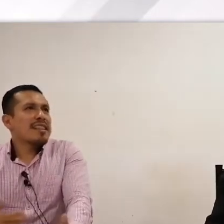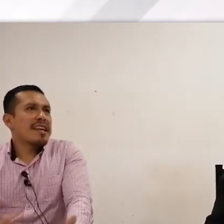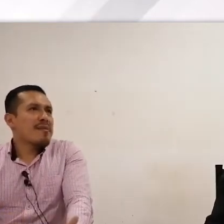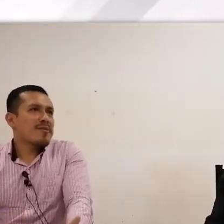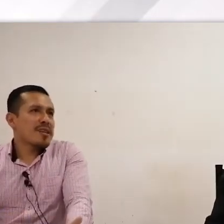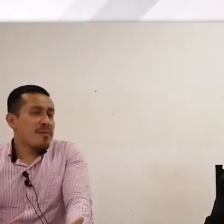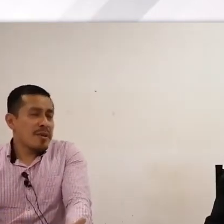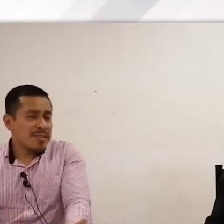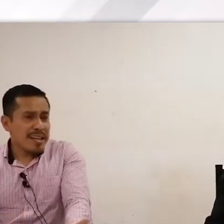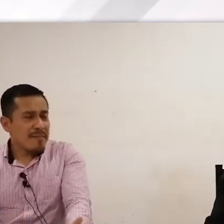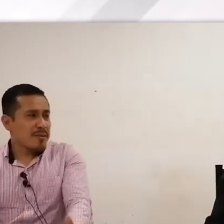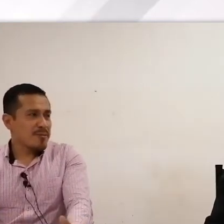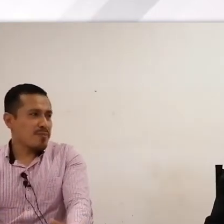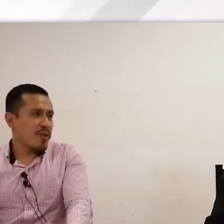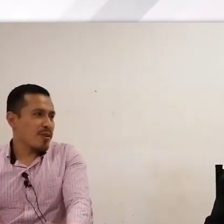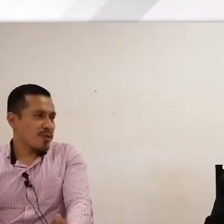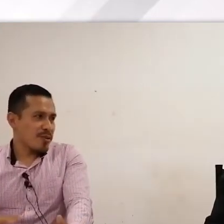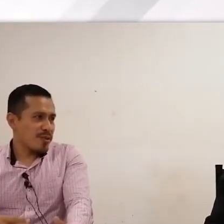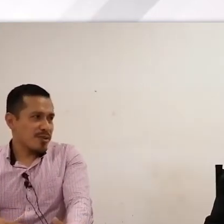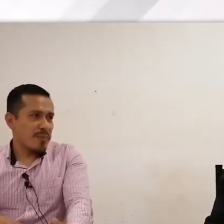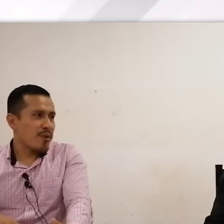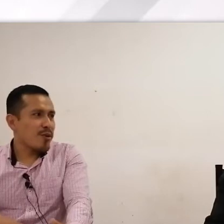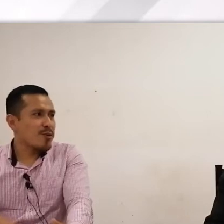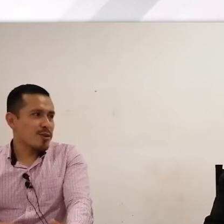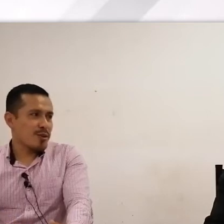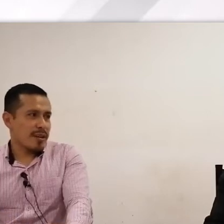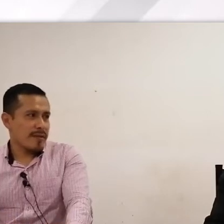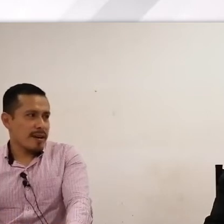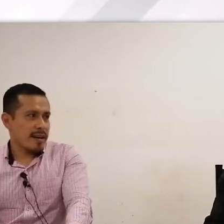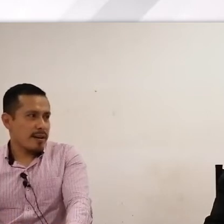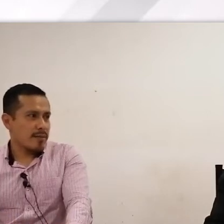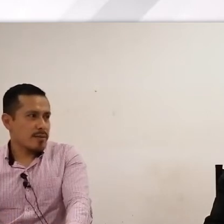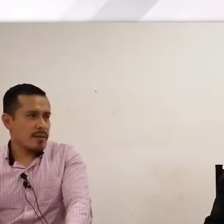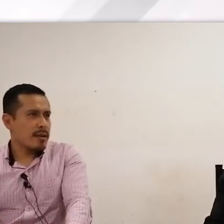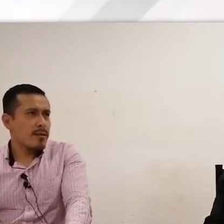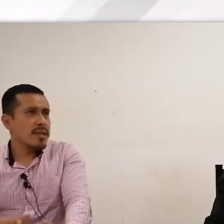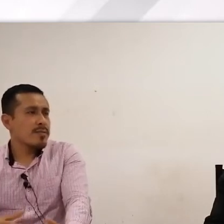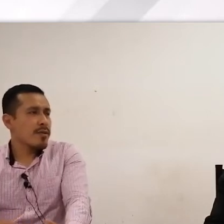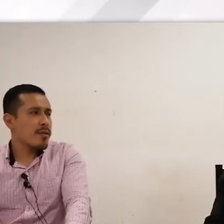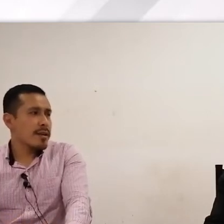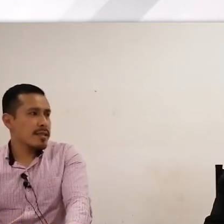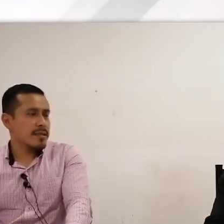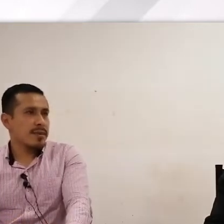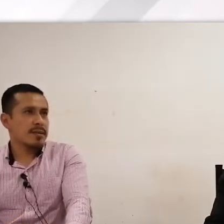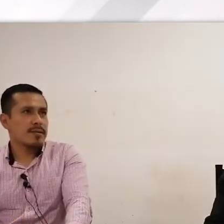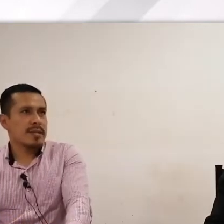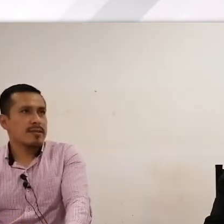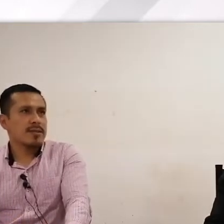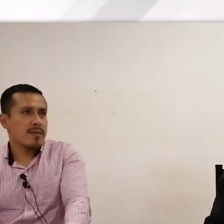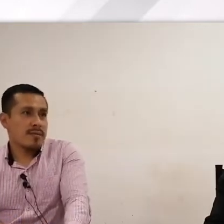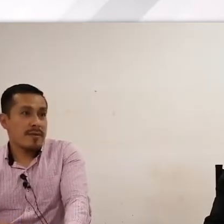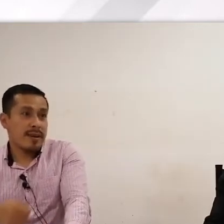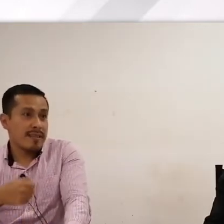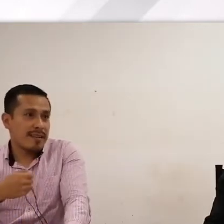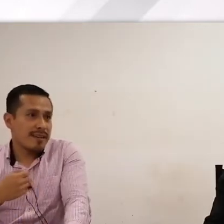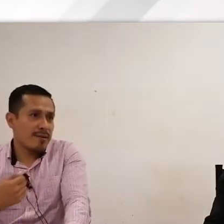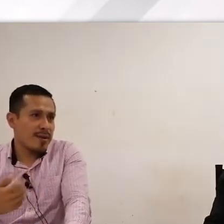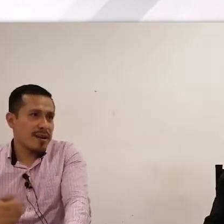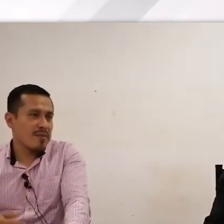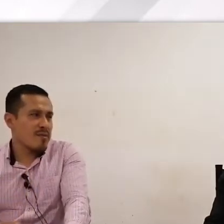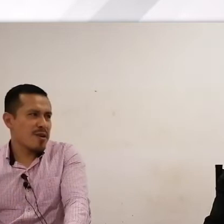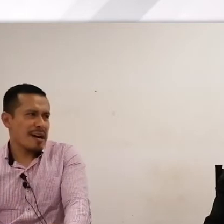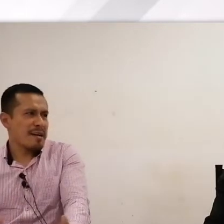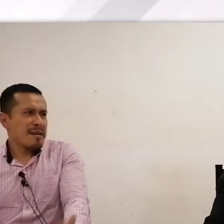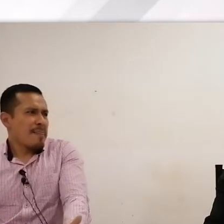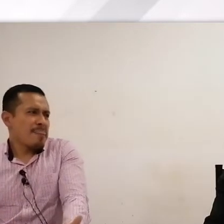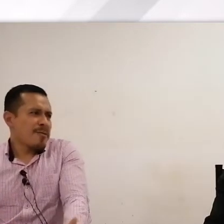no saldríamos, a lo mejor seríamos pocos, ¿no? Los que por gusto trabajaríamos. Lo mismo con esas personas, ¿no? Si a mí me van a dar de comer